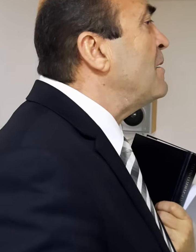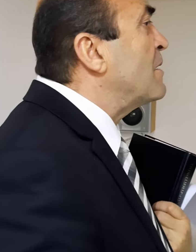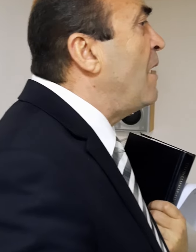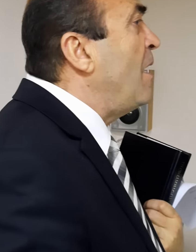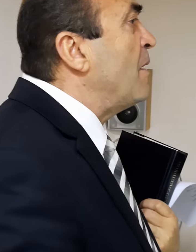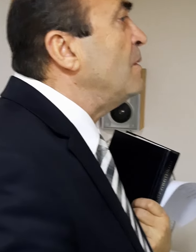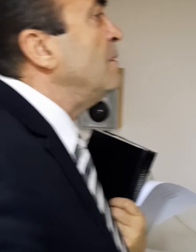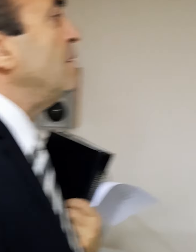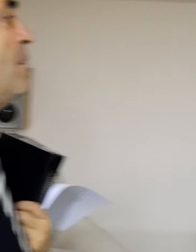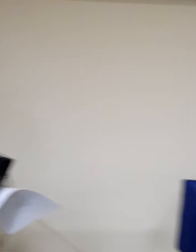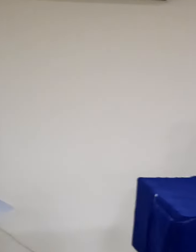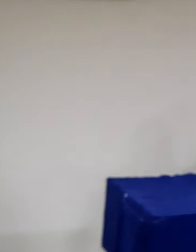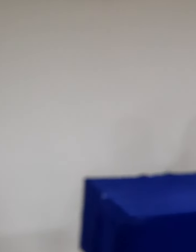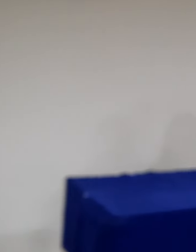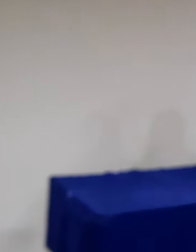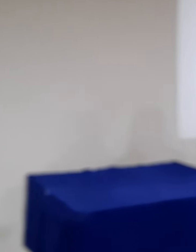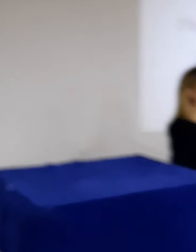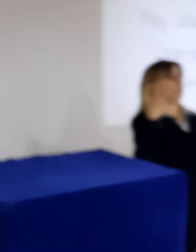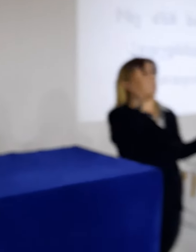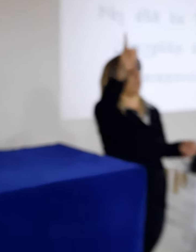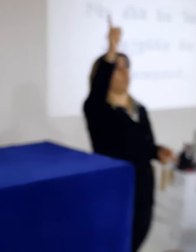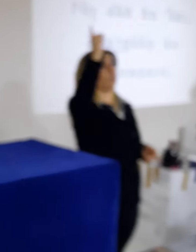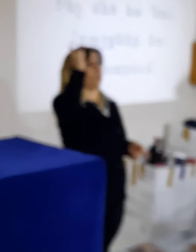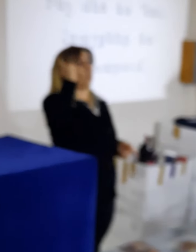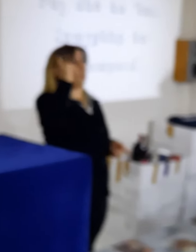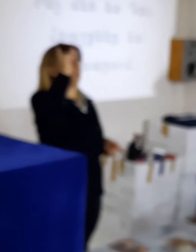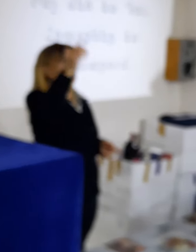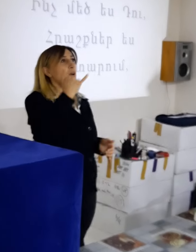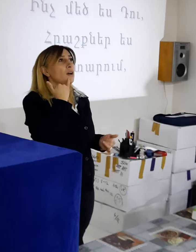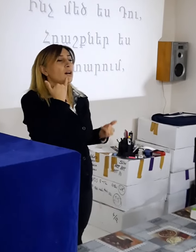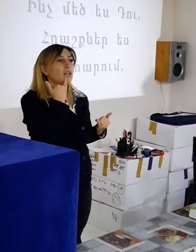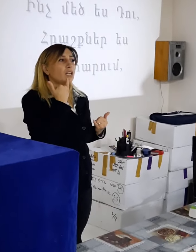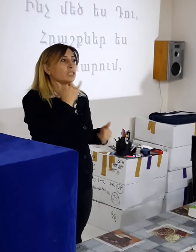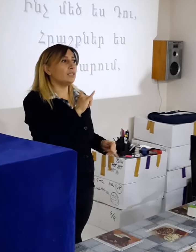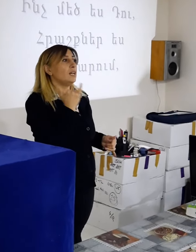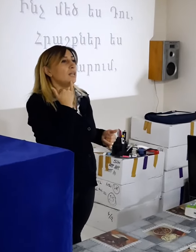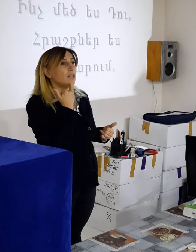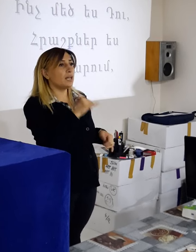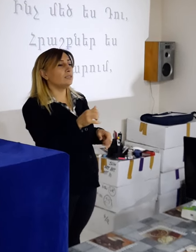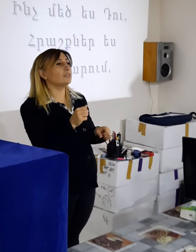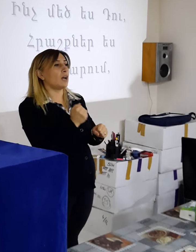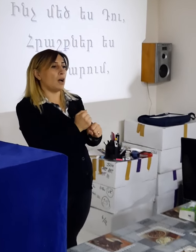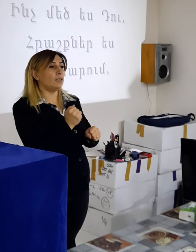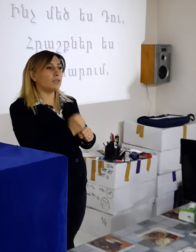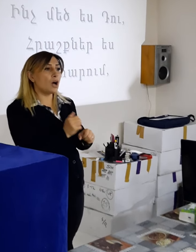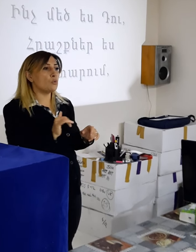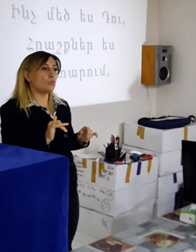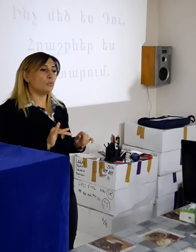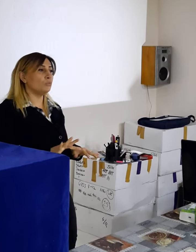այս աշխարհում, Ինչ մեծ է Ձուր, հրաշքեր ես